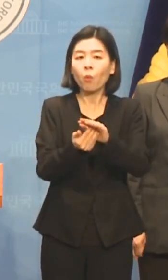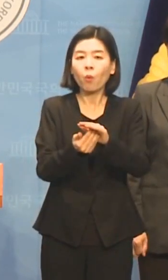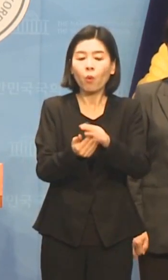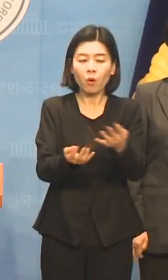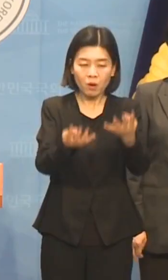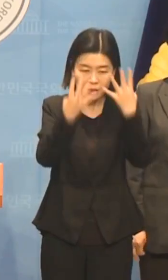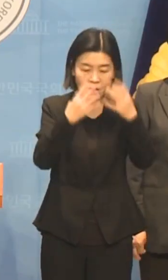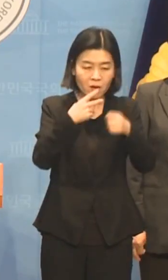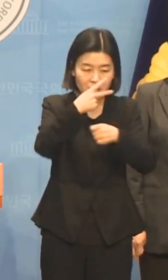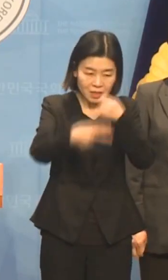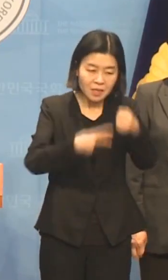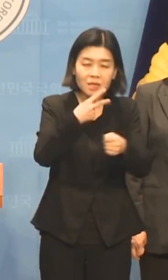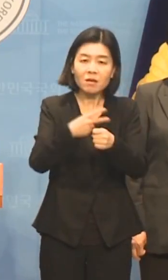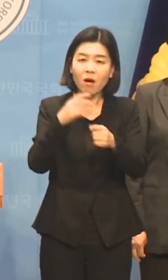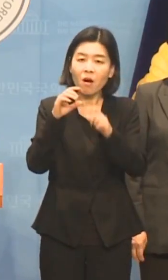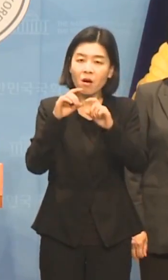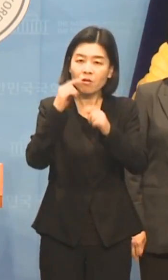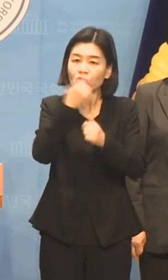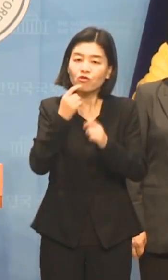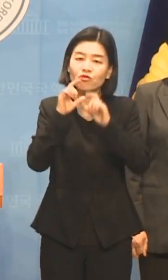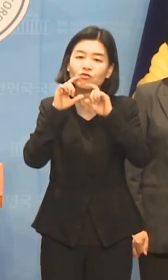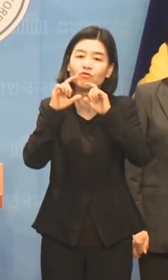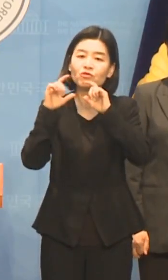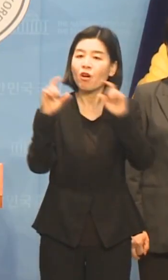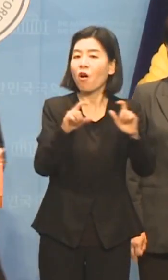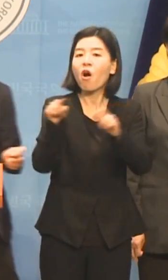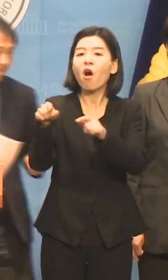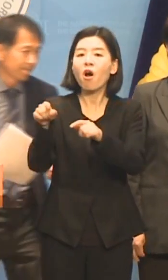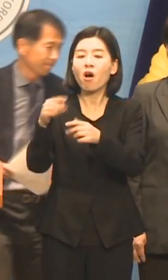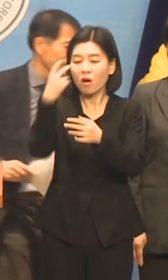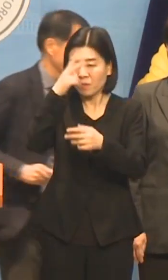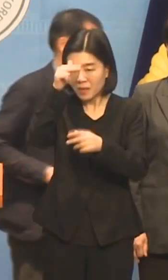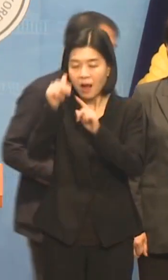징역 2년을 구형했습니다.